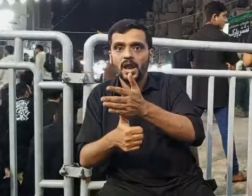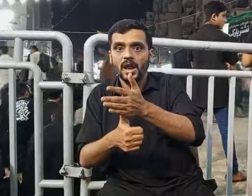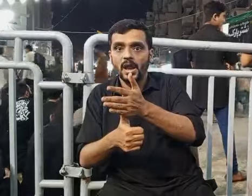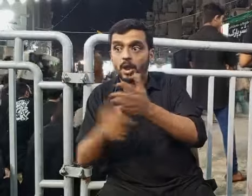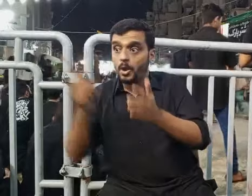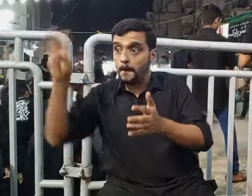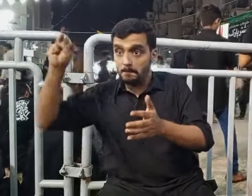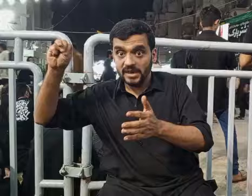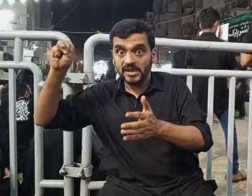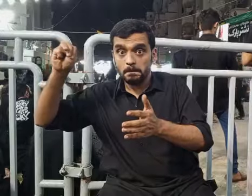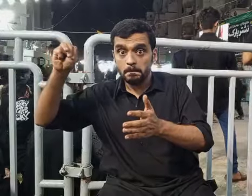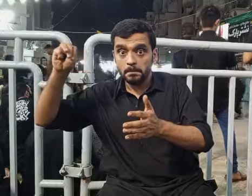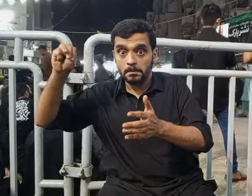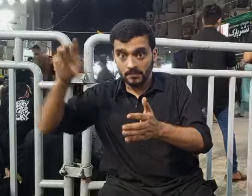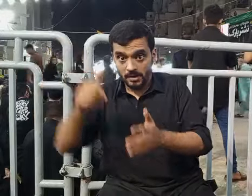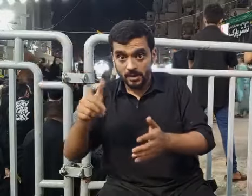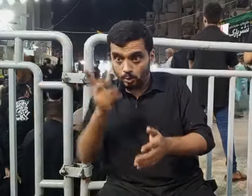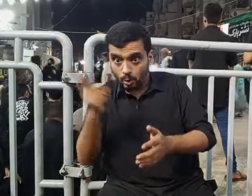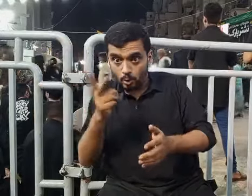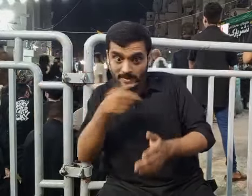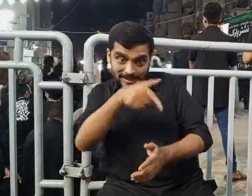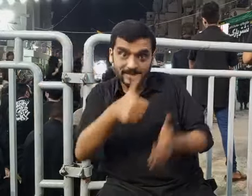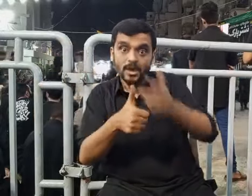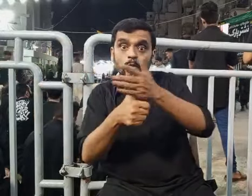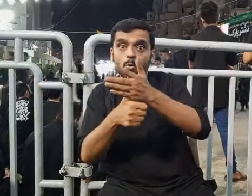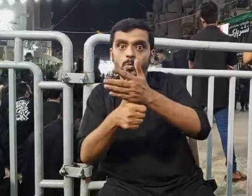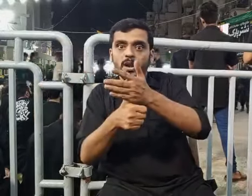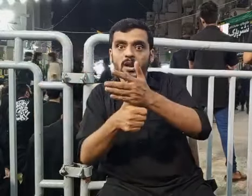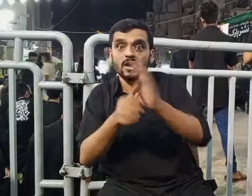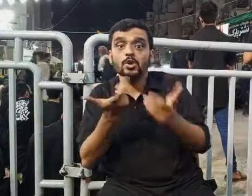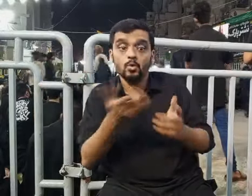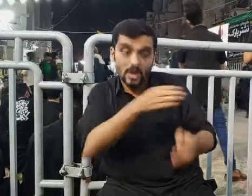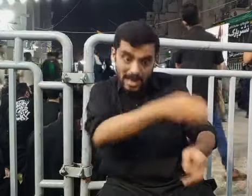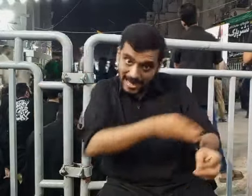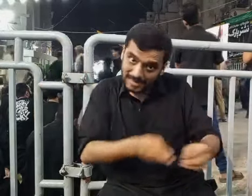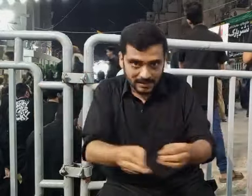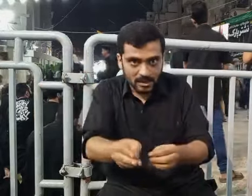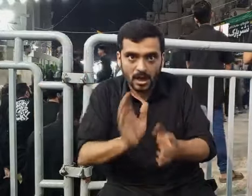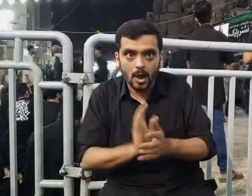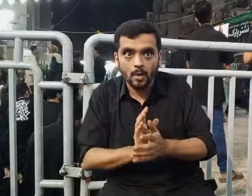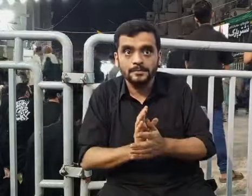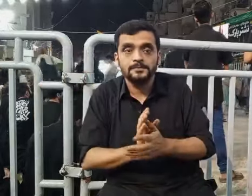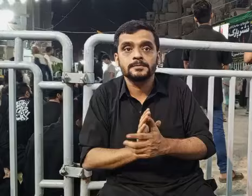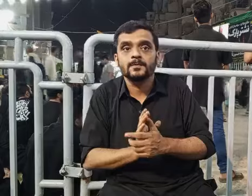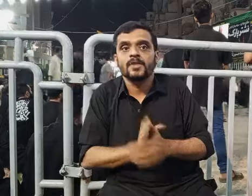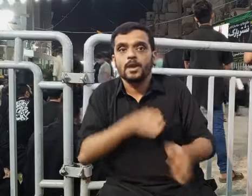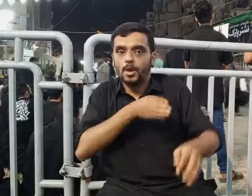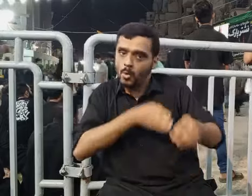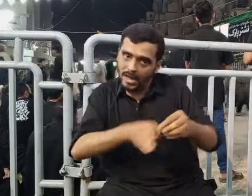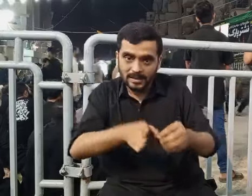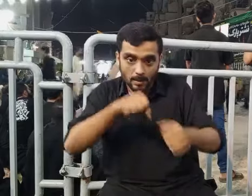یہ اہل بھائی میں یاد ہے، ایک فارسی کتاب میں نے یہ بھی دیکھا کہ اس سے بڑھ کے یہ بھی پوچھا، انت افضل ام محمد،